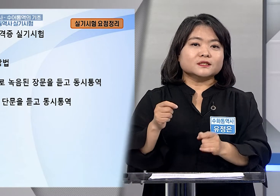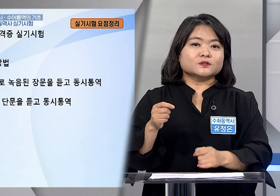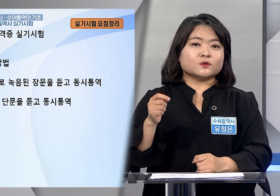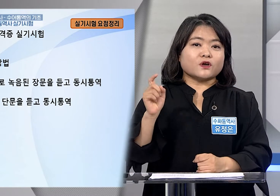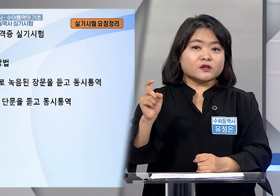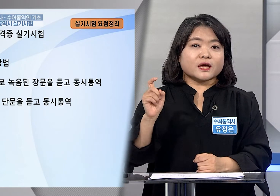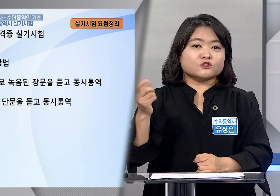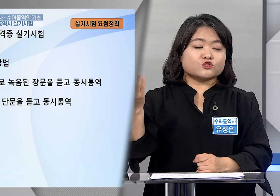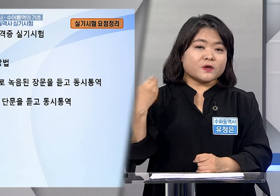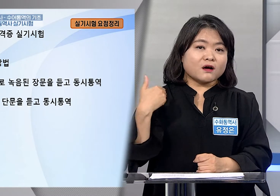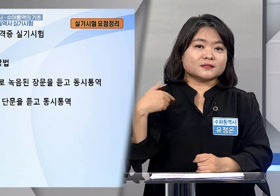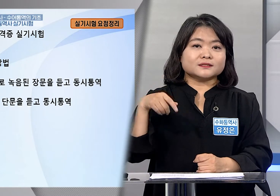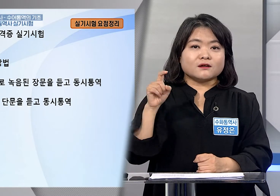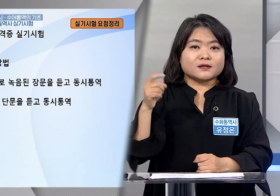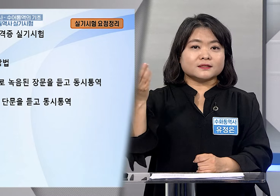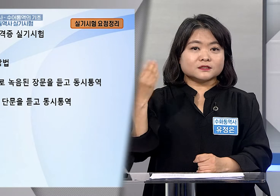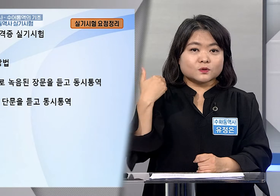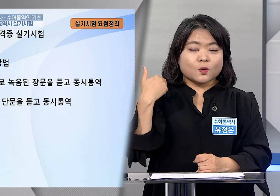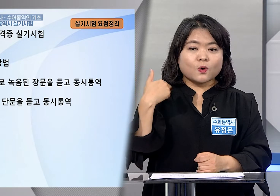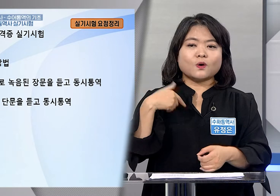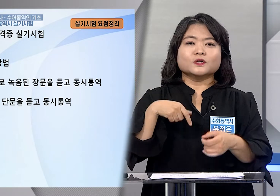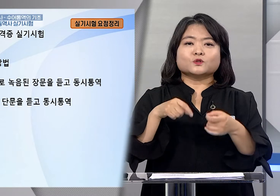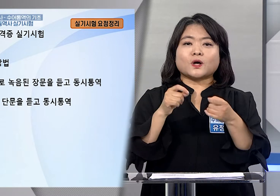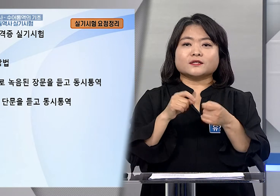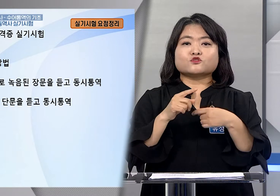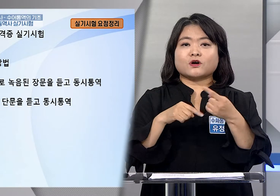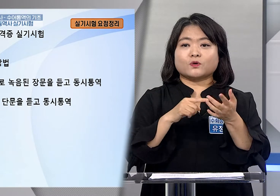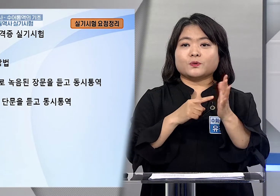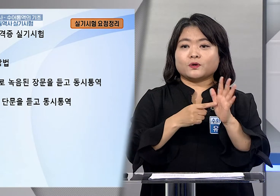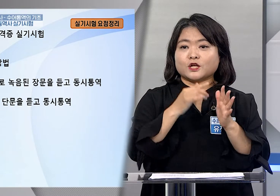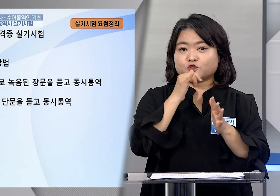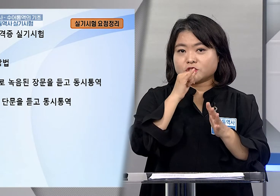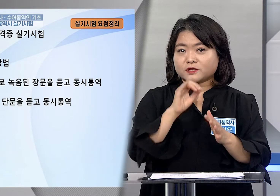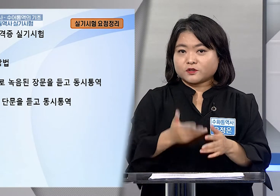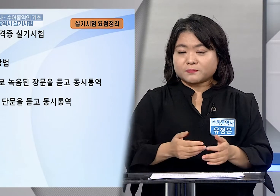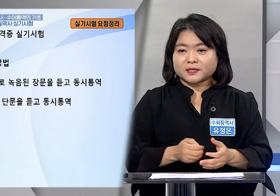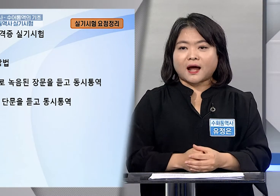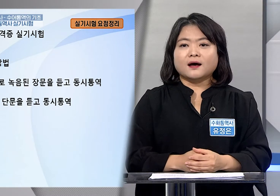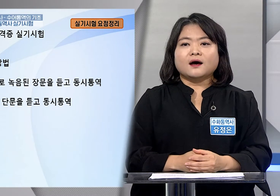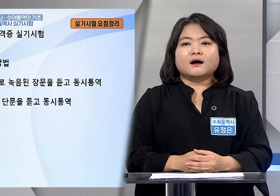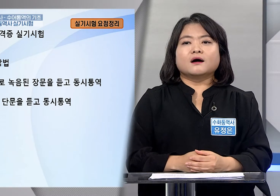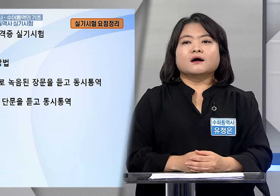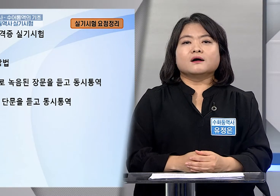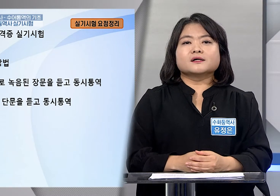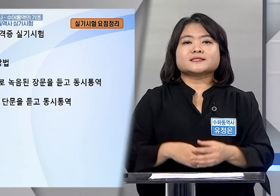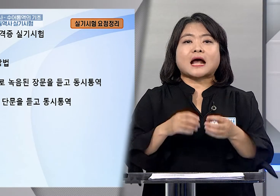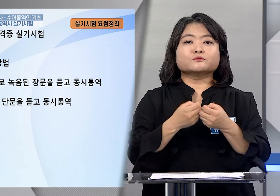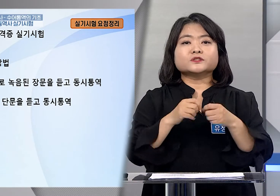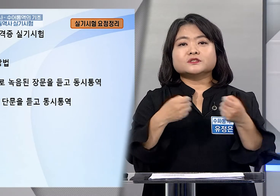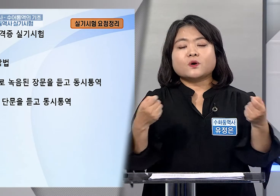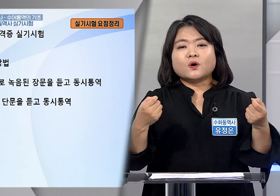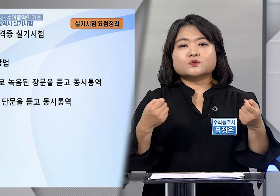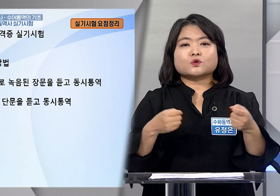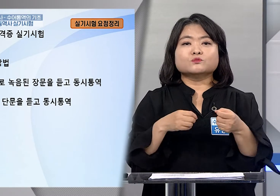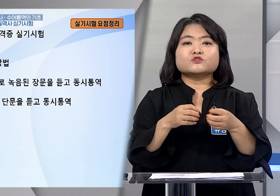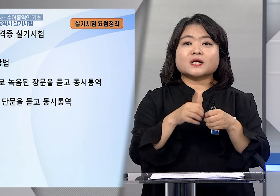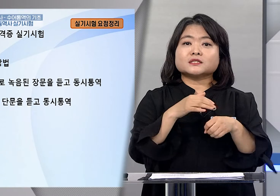또 10개를 주면 그 10개를 듣고 또한 수화로 표현할 수 있어야 됩니다. 장문은요, 조금 문장식